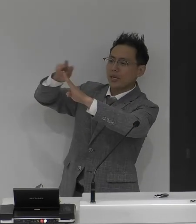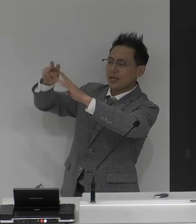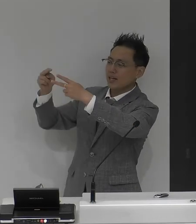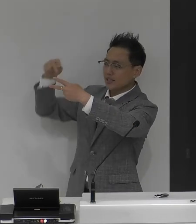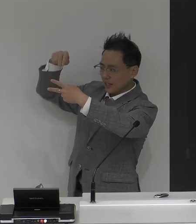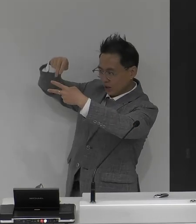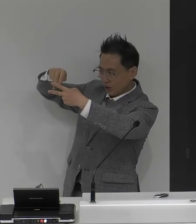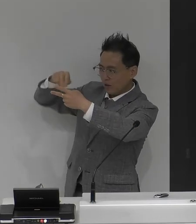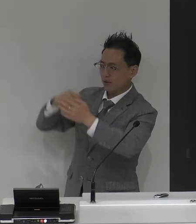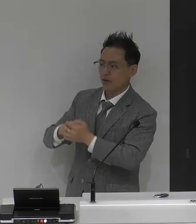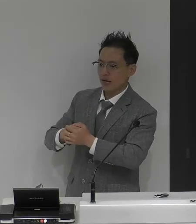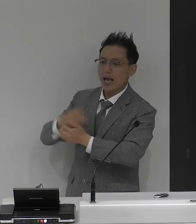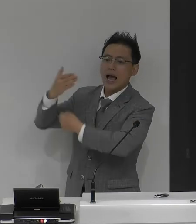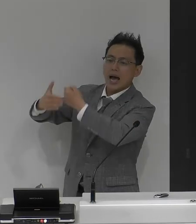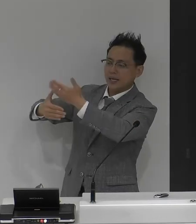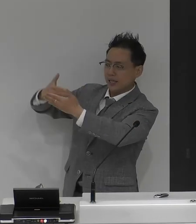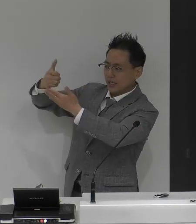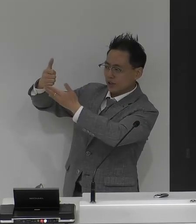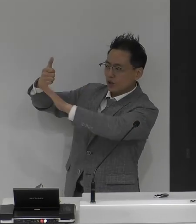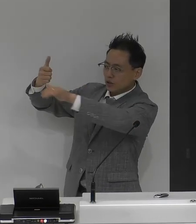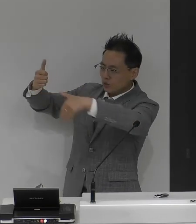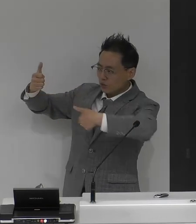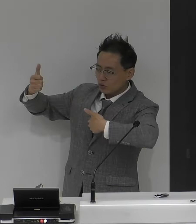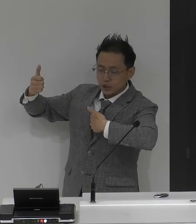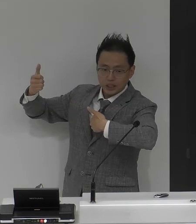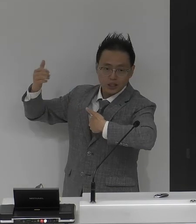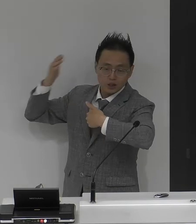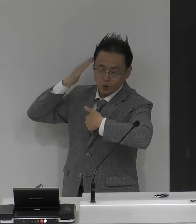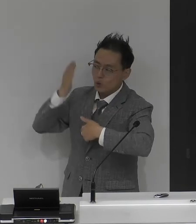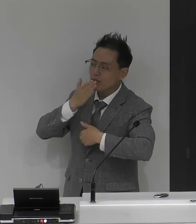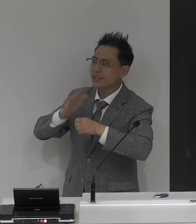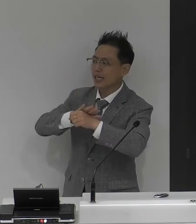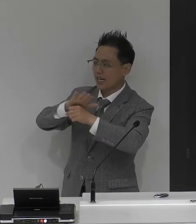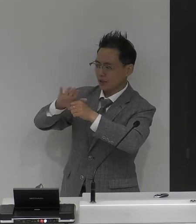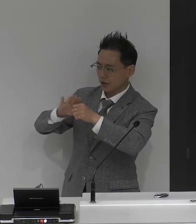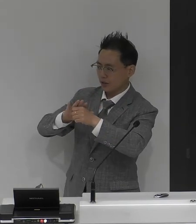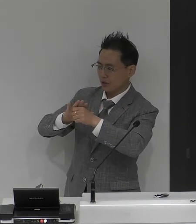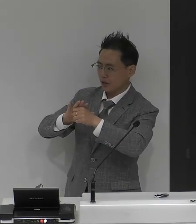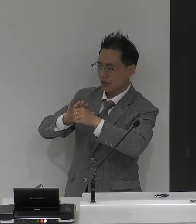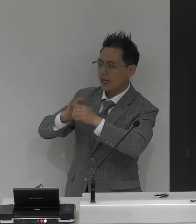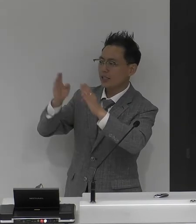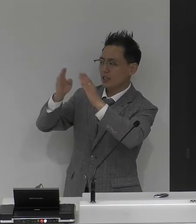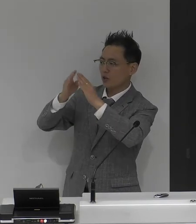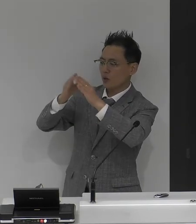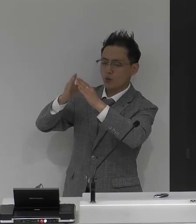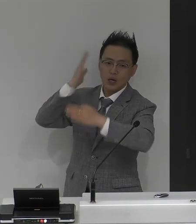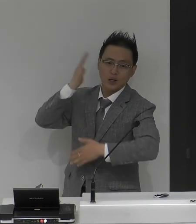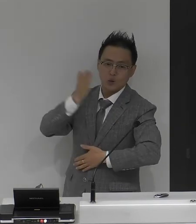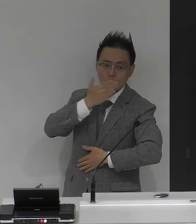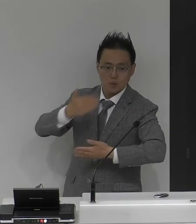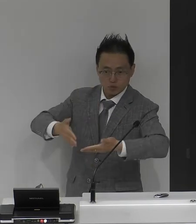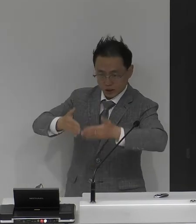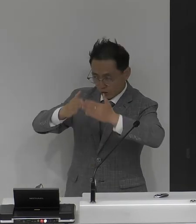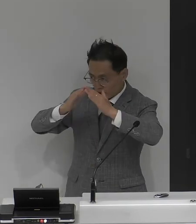배달 센터, 하나님께서 우리 농인 사랑하셔서 새로운 교회 농화부